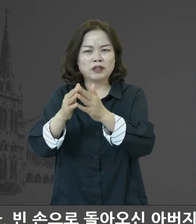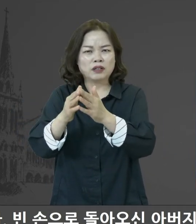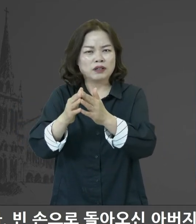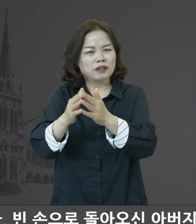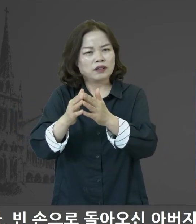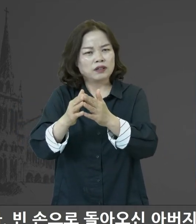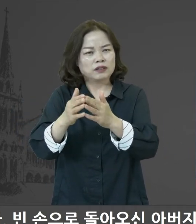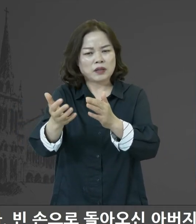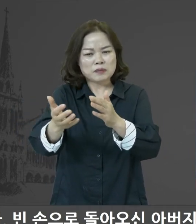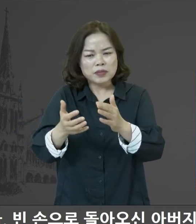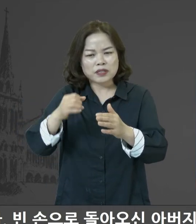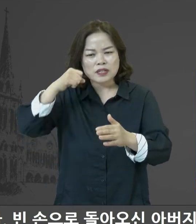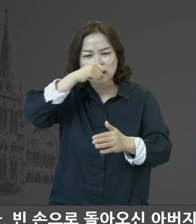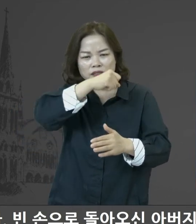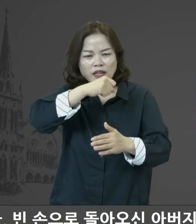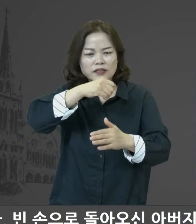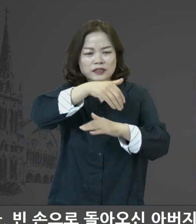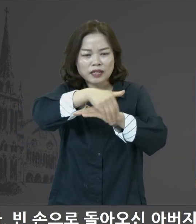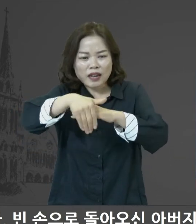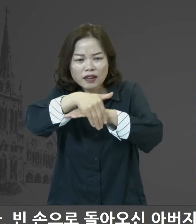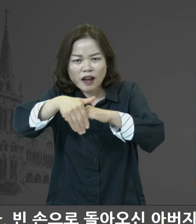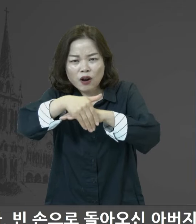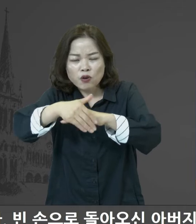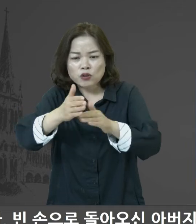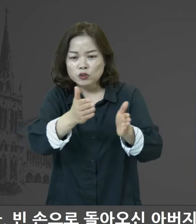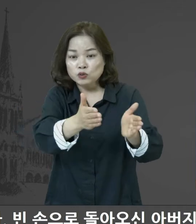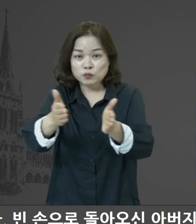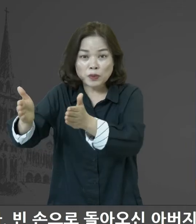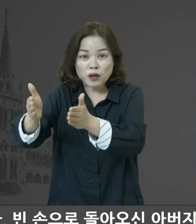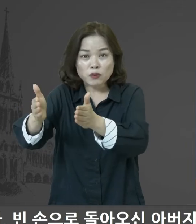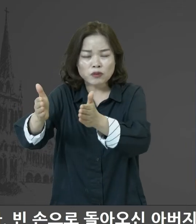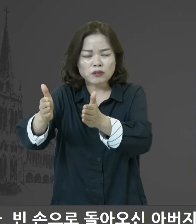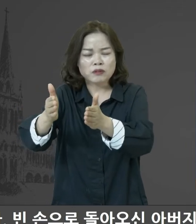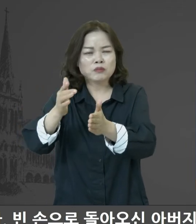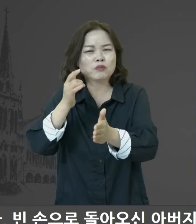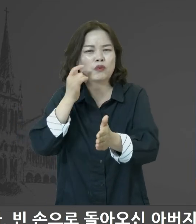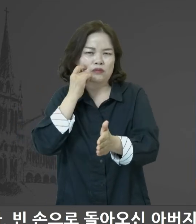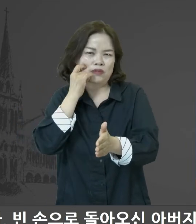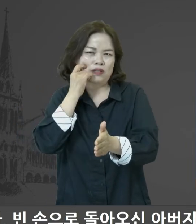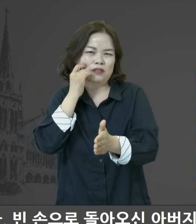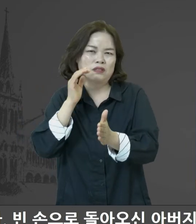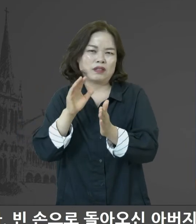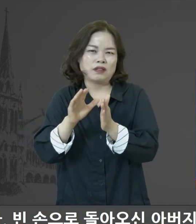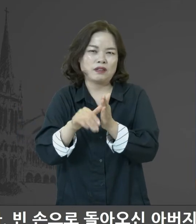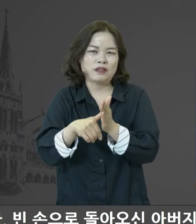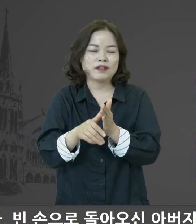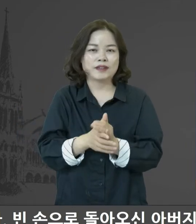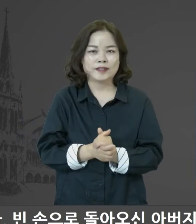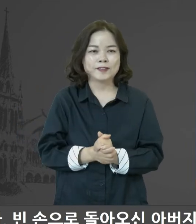조직적이지 못해서 미리 예산을 다 짜고 예산을 준비하고 그러지 못하는 그런 때였어요.